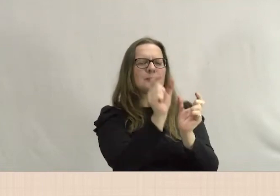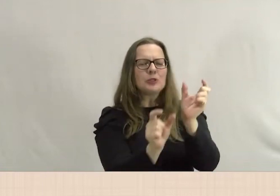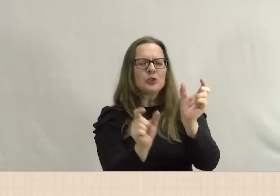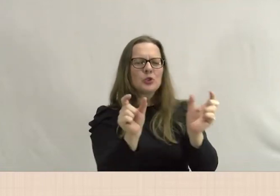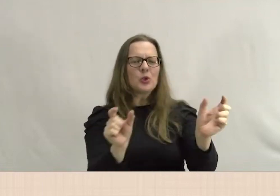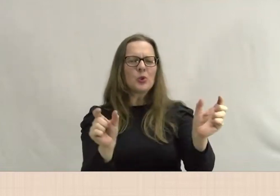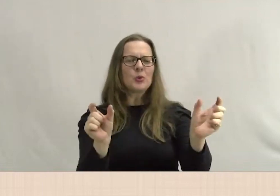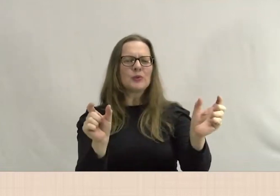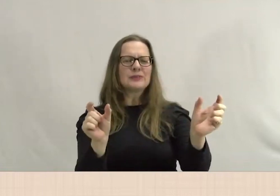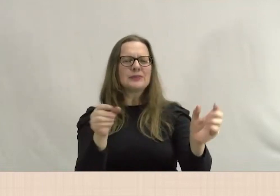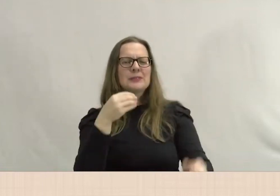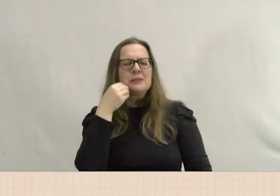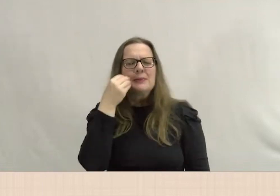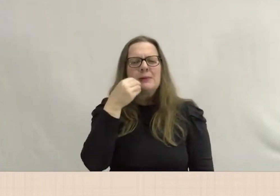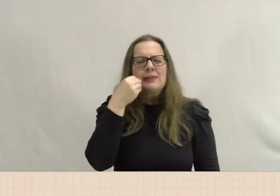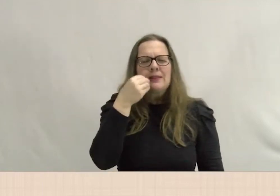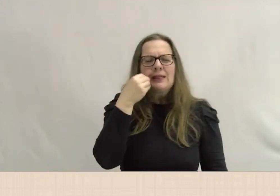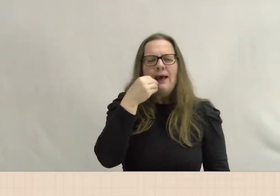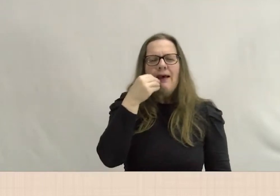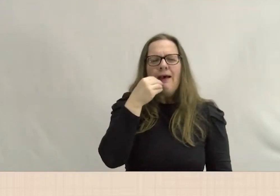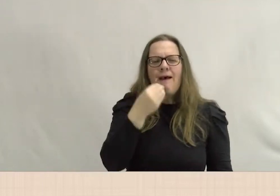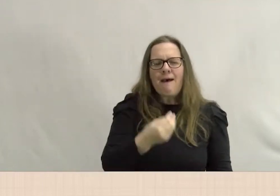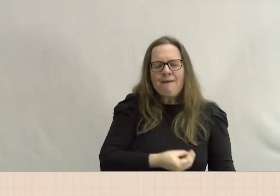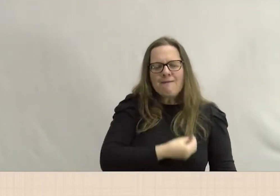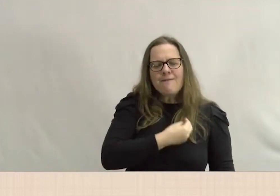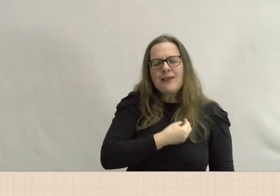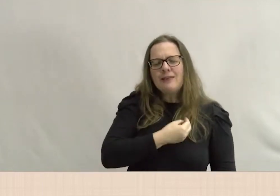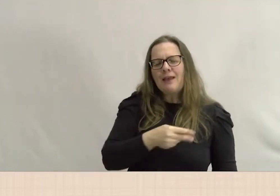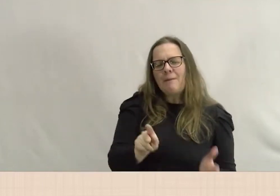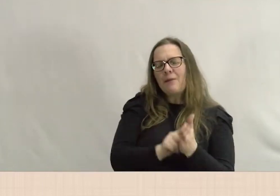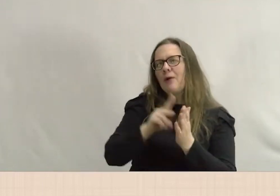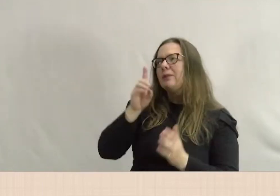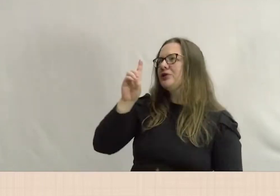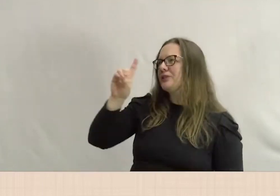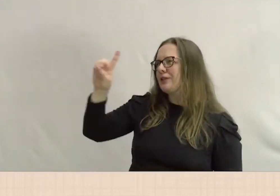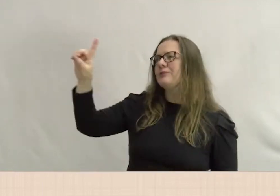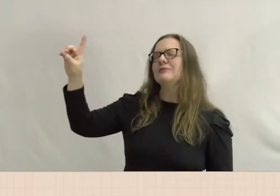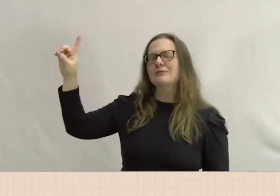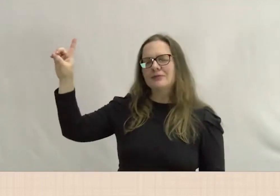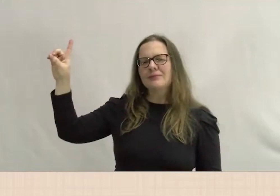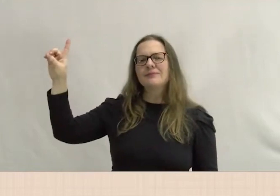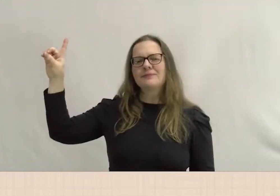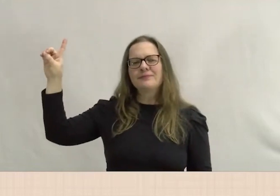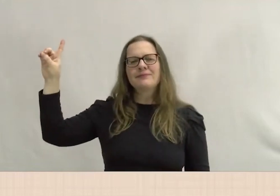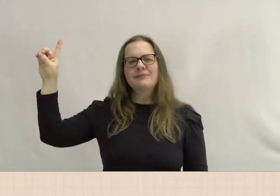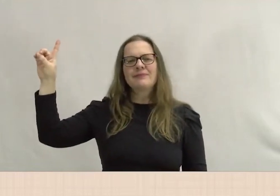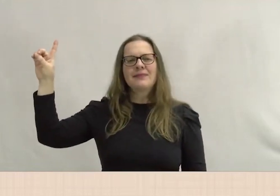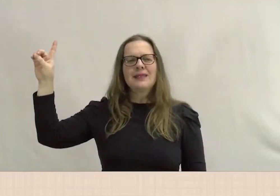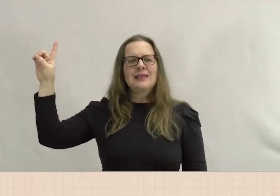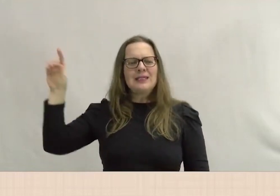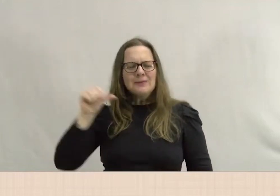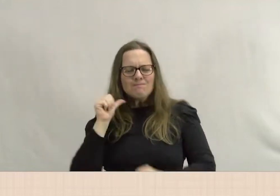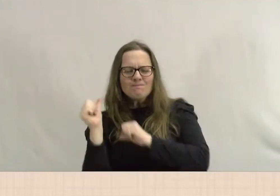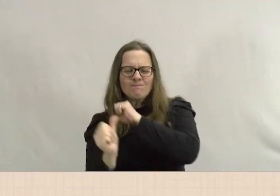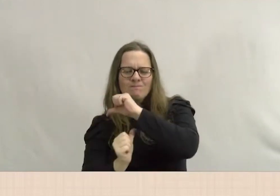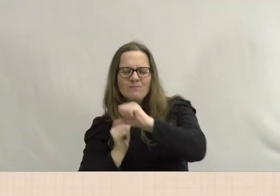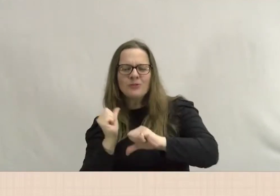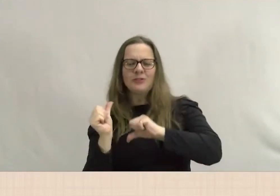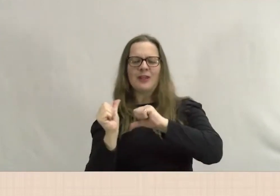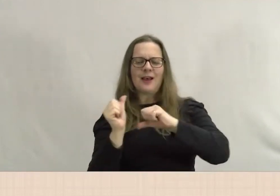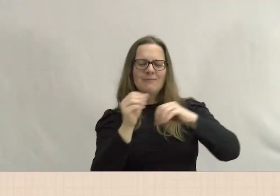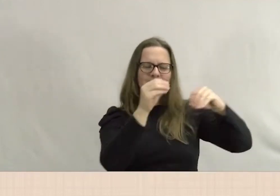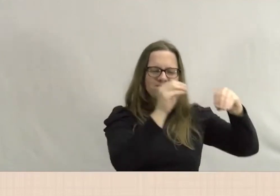vida, para que o homem pudesse receber a vida de Deus e fosse elevado da criação para a